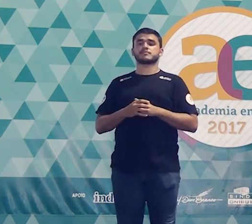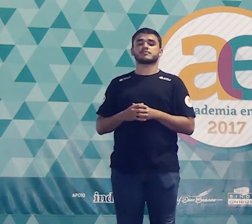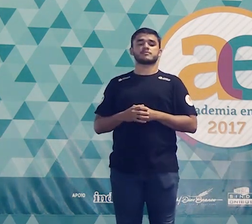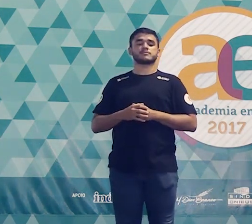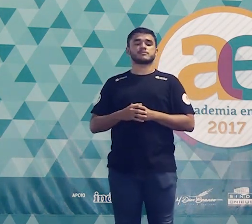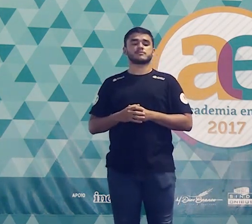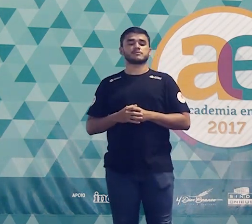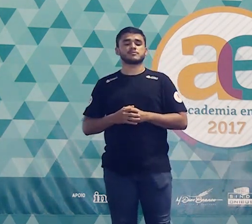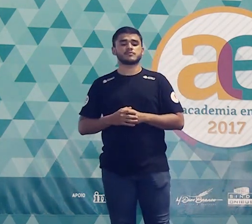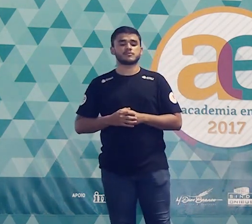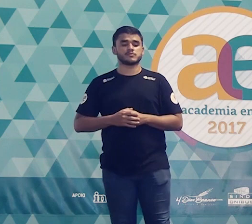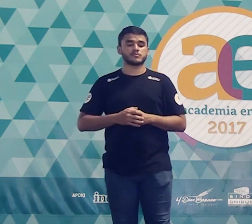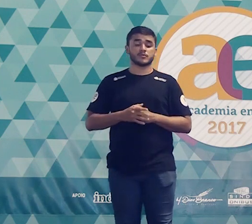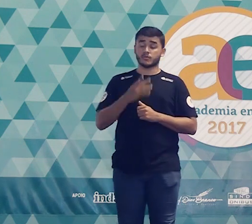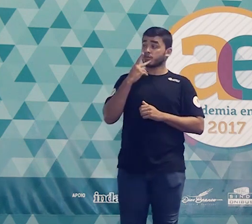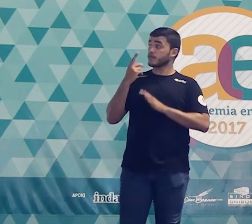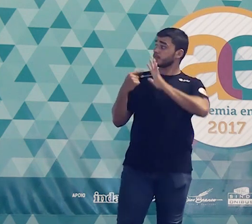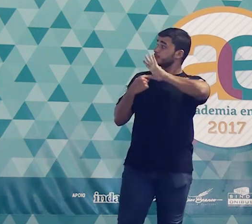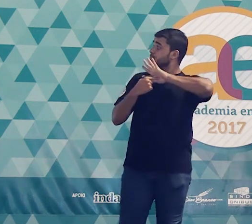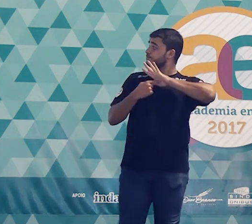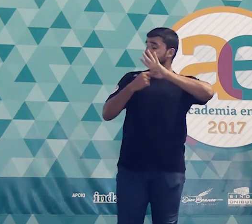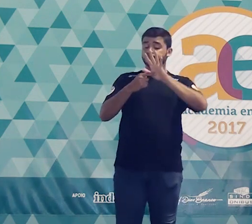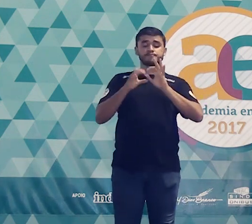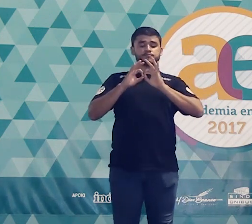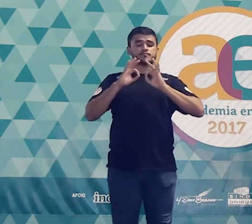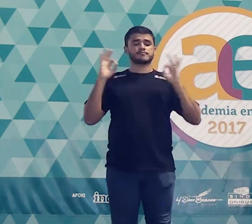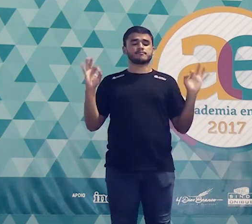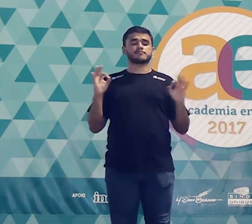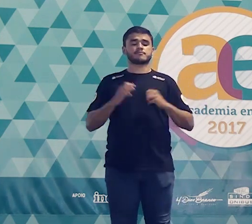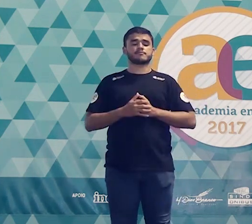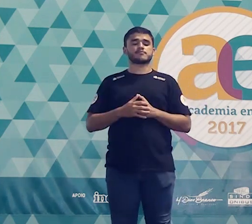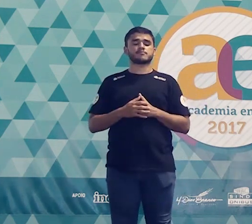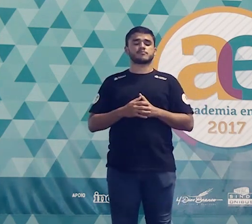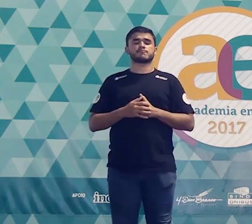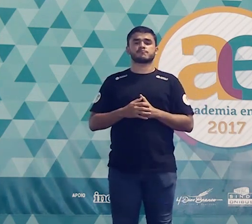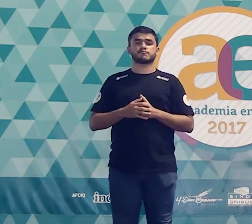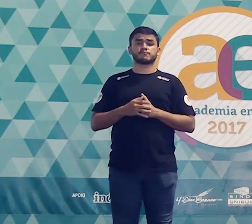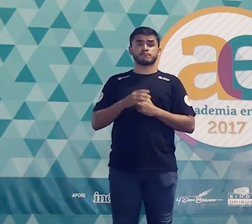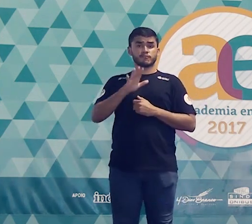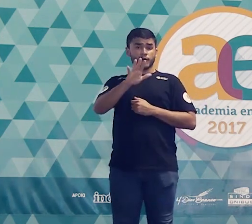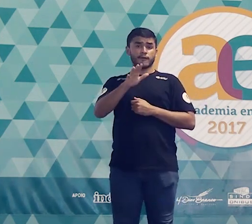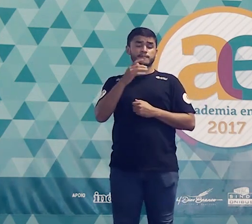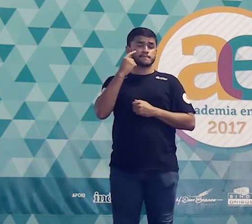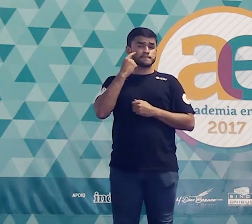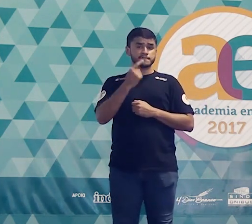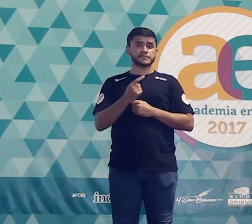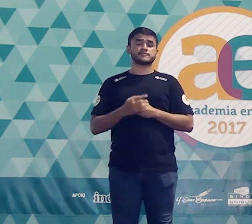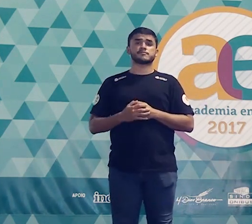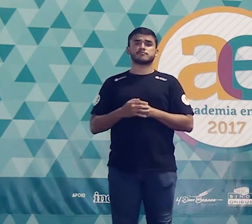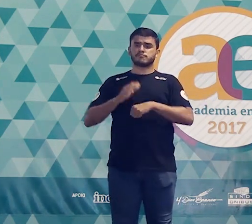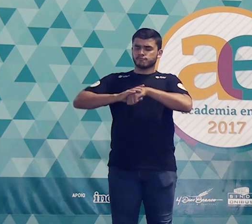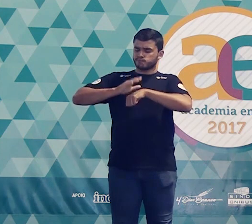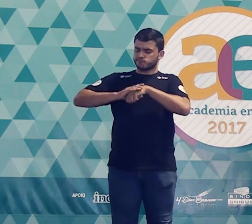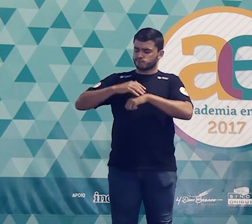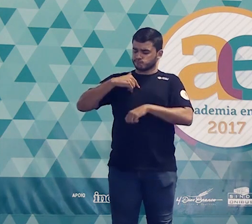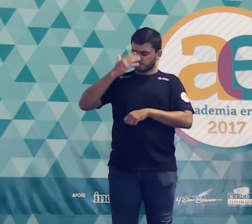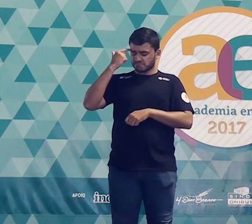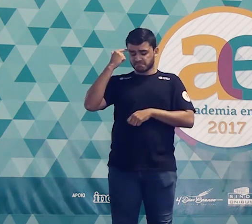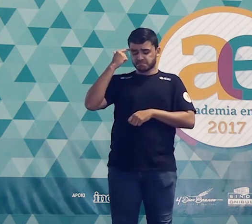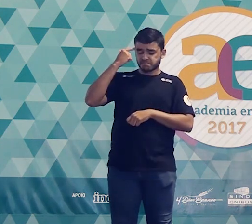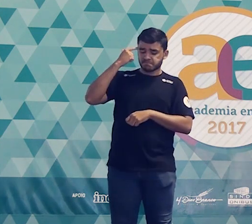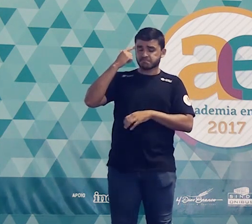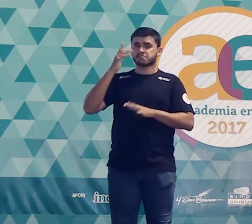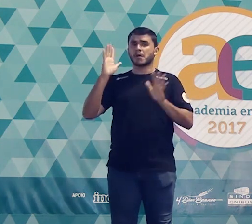Gente, eu queria terminar colocando essa frase para vocês, tá? Que é o seguinte, ó. Nunca sabemos o